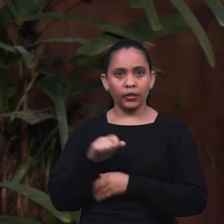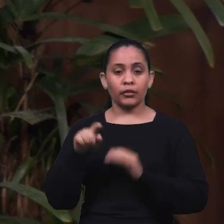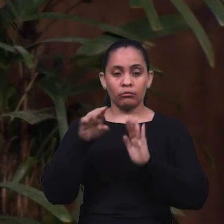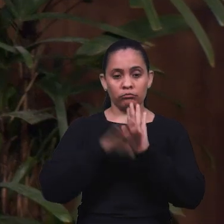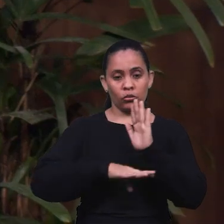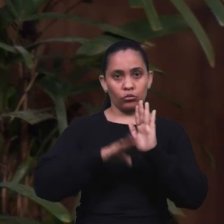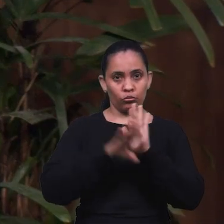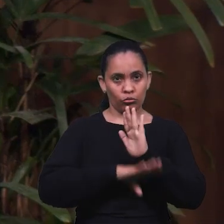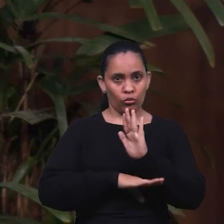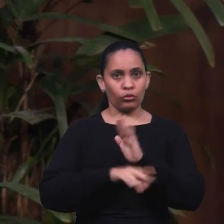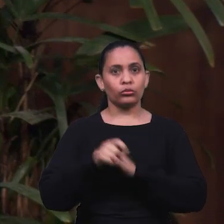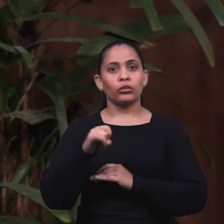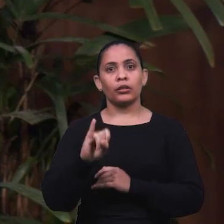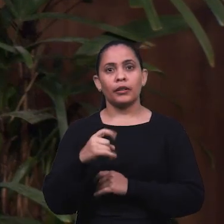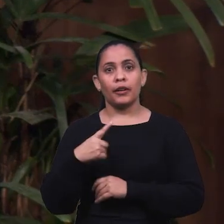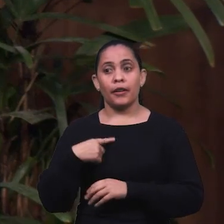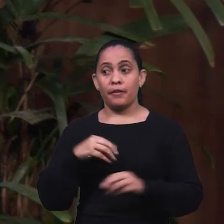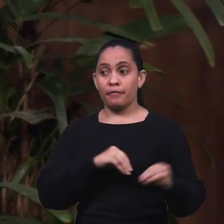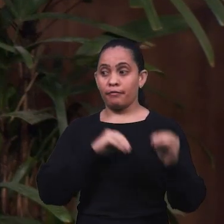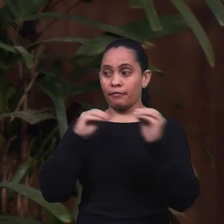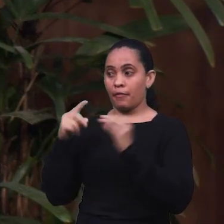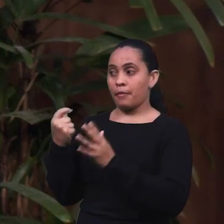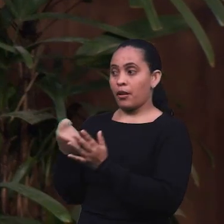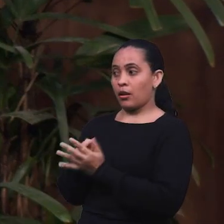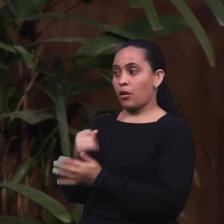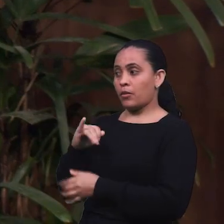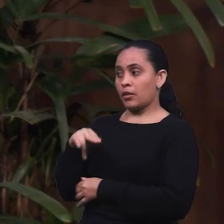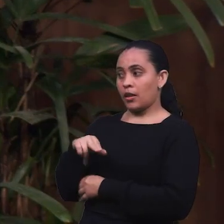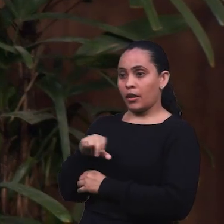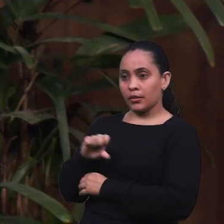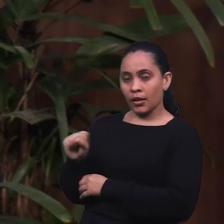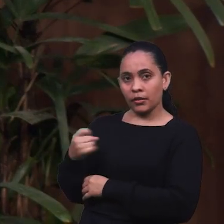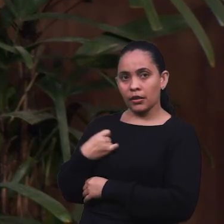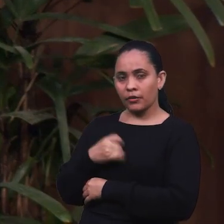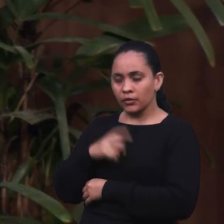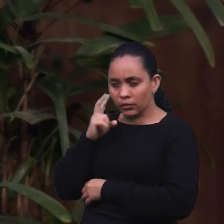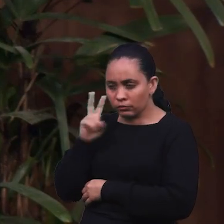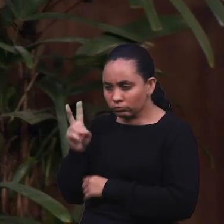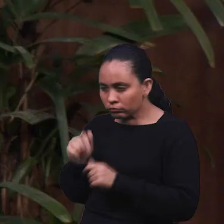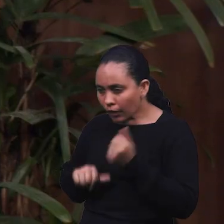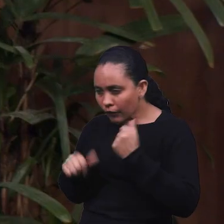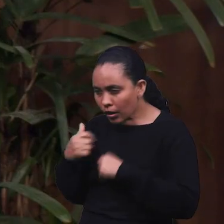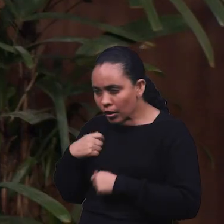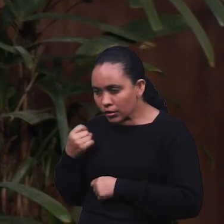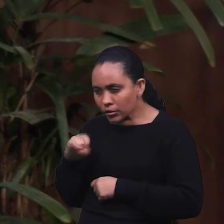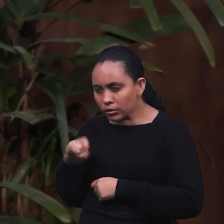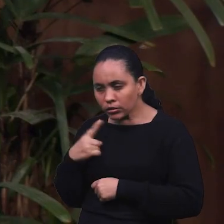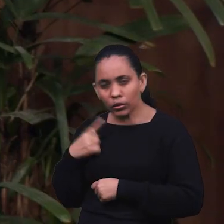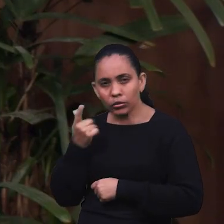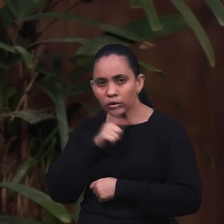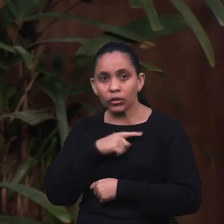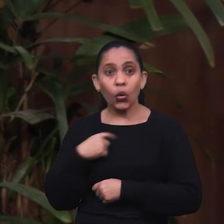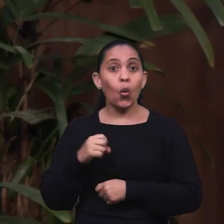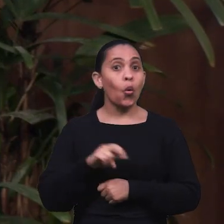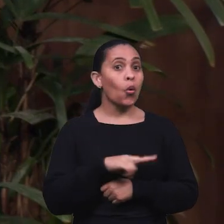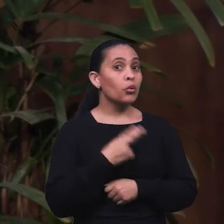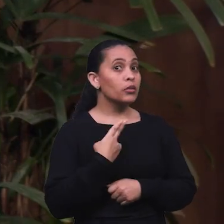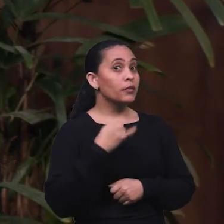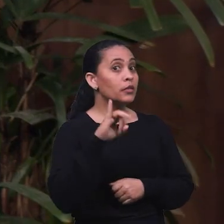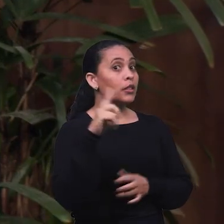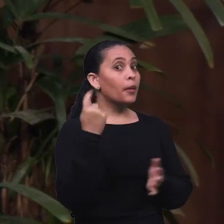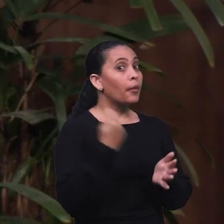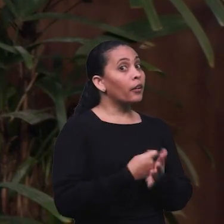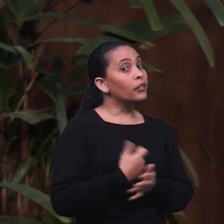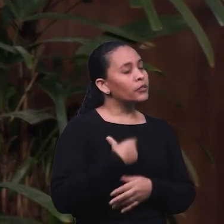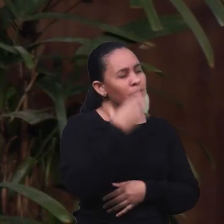desconto, e ela que vai repassar isso para o INSS. Lá você vai ver se está sendo repassado direitinho. Ou você está pagando, vai que você